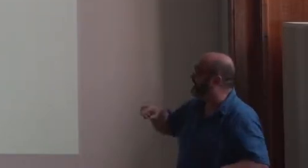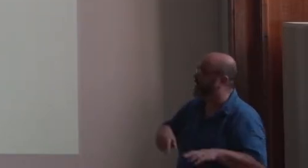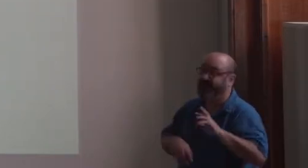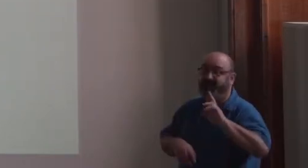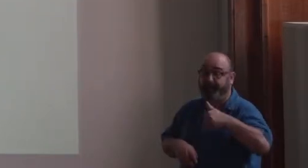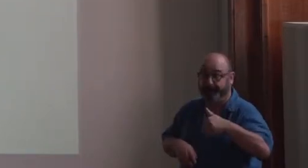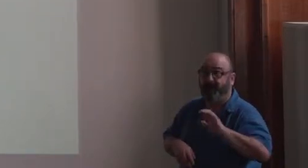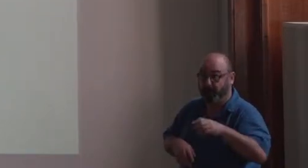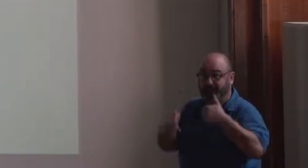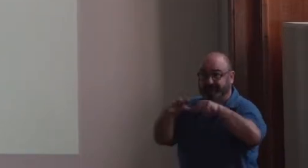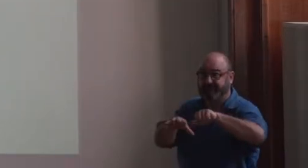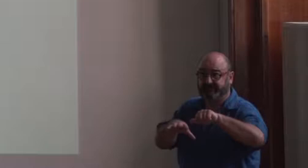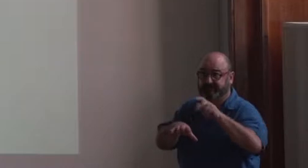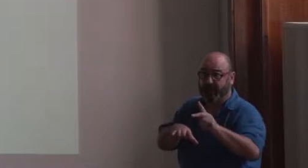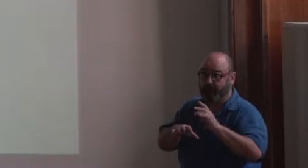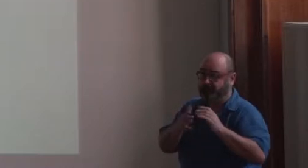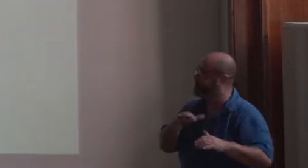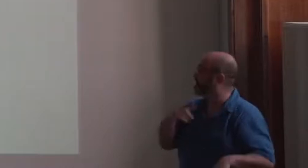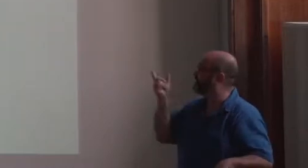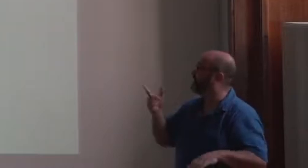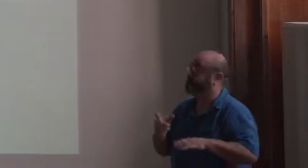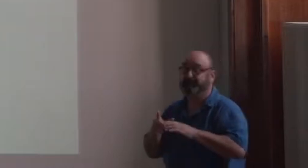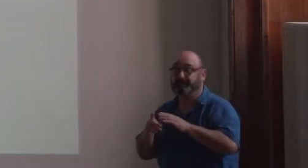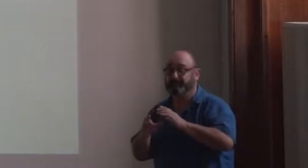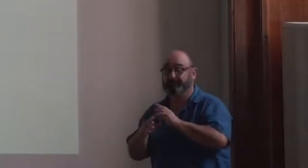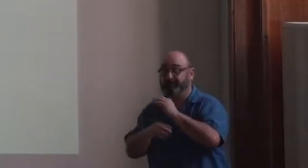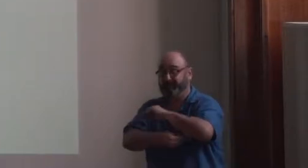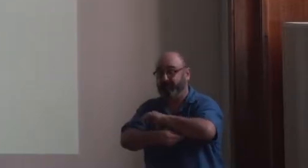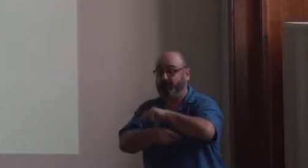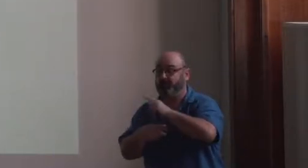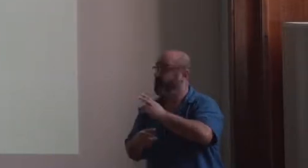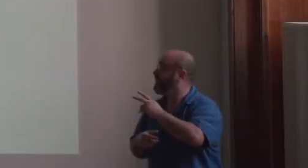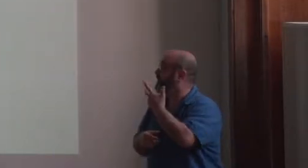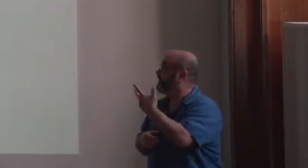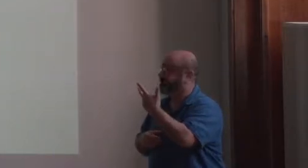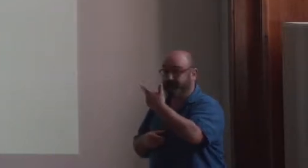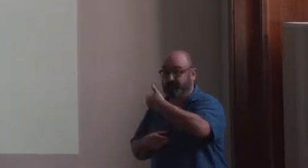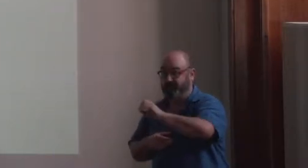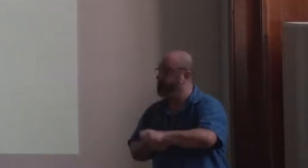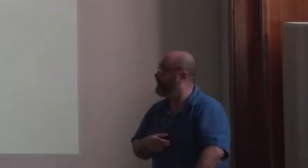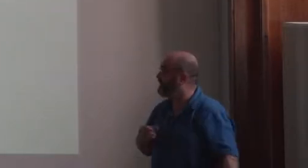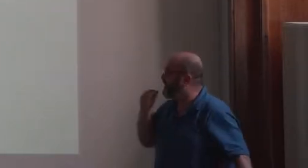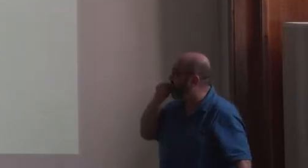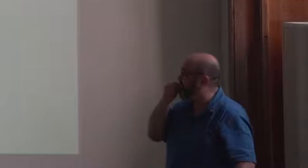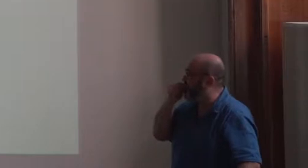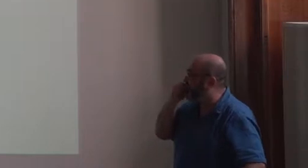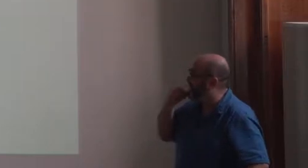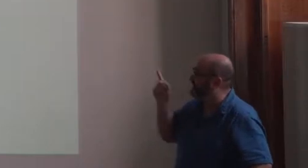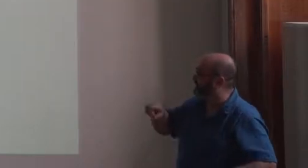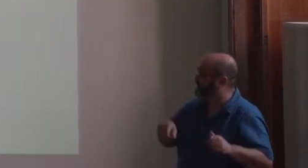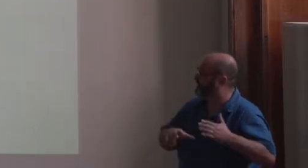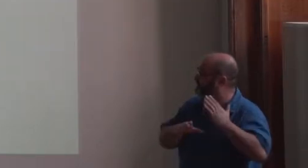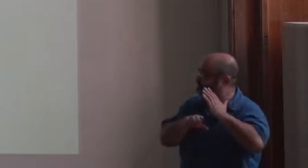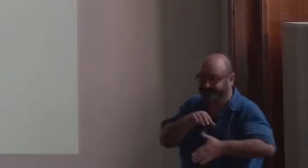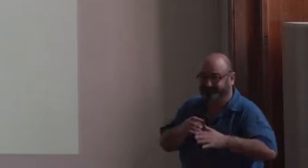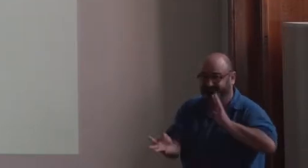RAM, il fonctionne avec 16 kg. Alors que Python a besoin d'au moins 3 mégas. Il fonctionne directement sur le métal,